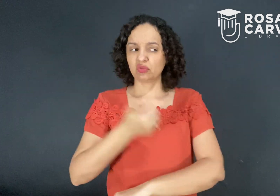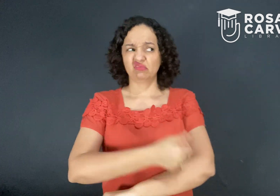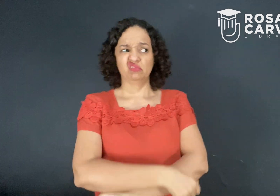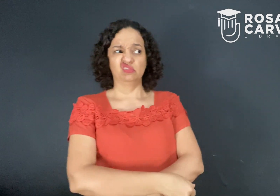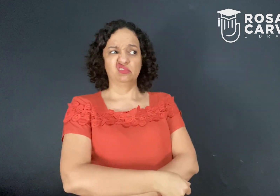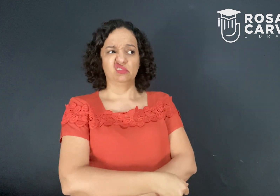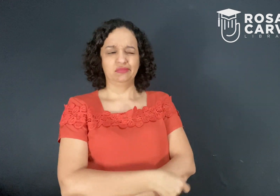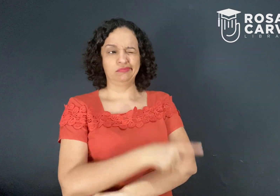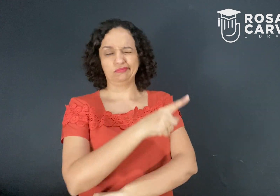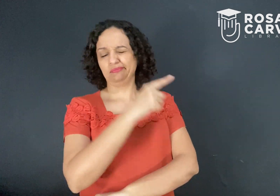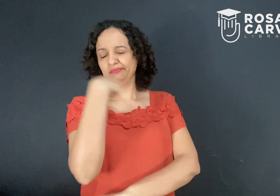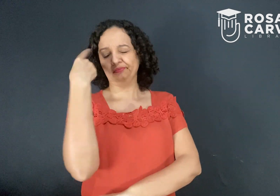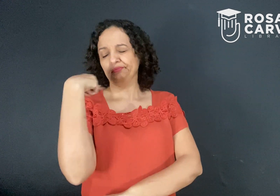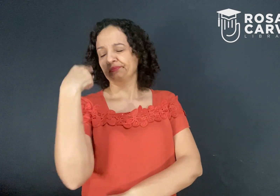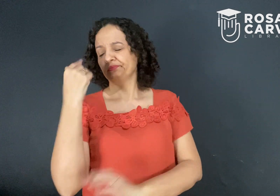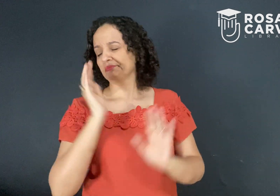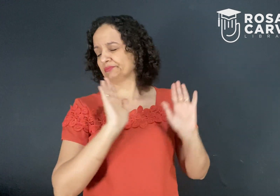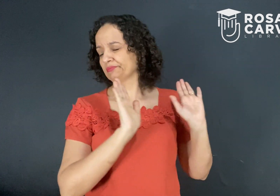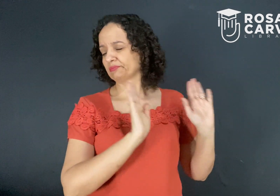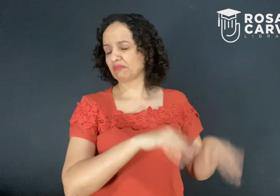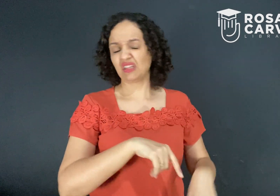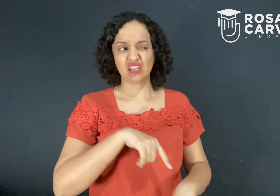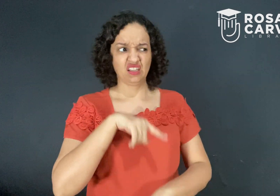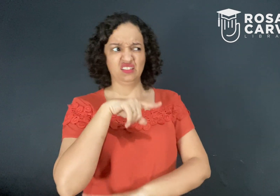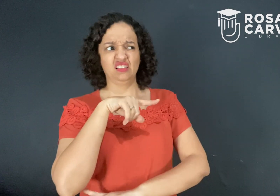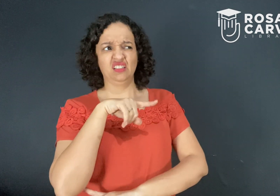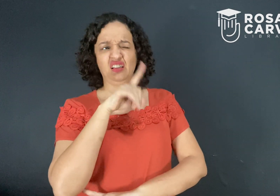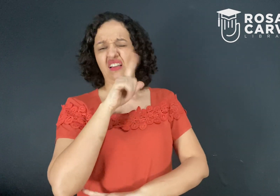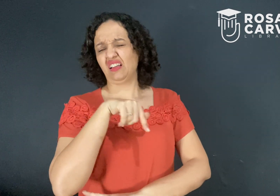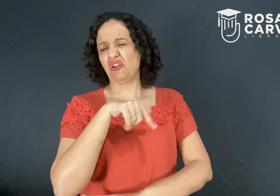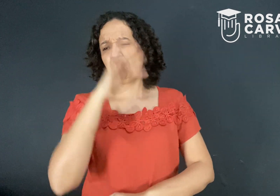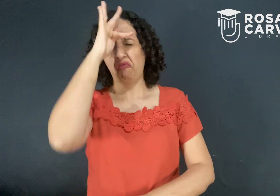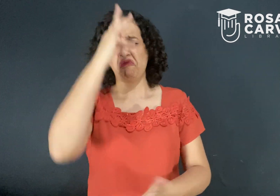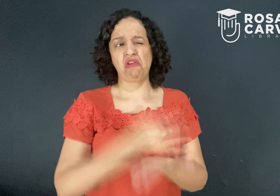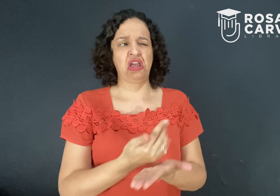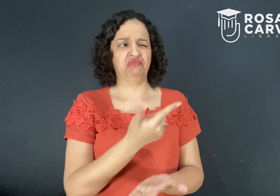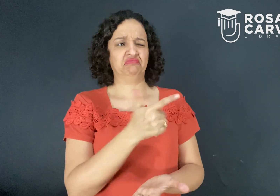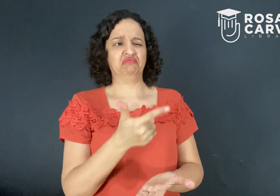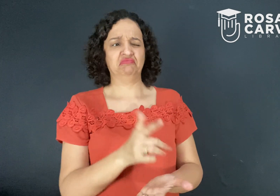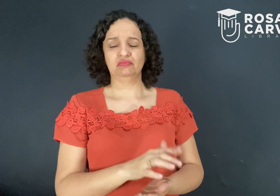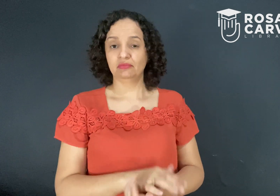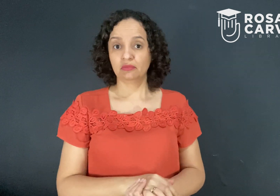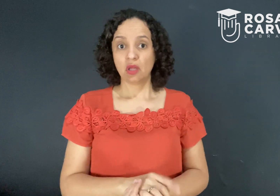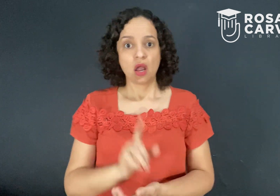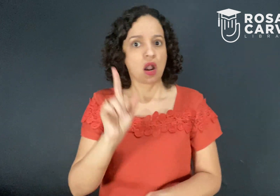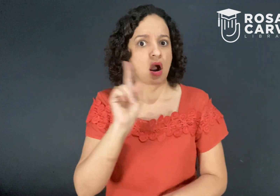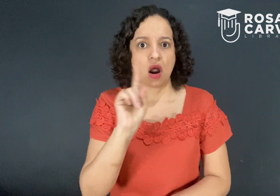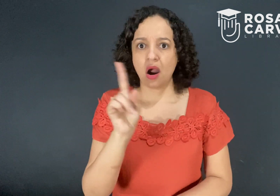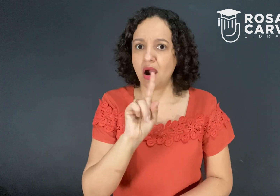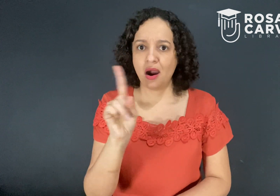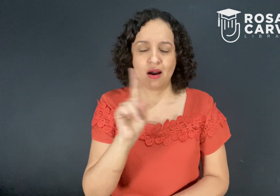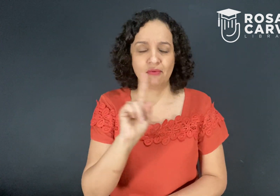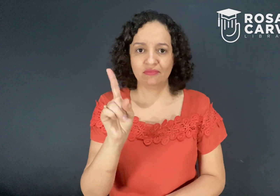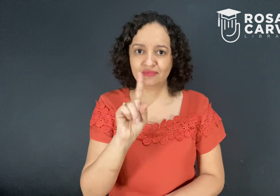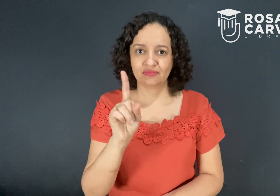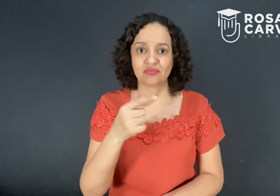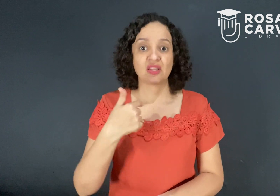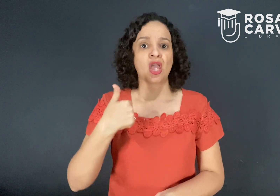vezes, as outras pessoas não entenderem e falam assim, é louco, essa aí é falta de fé. Não é nada